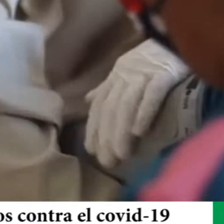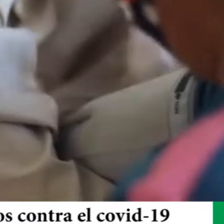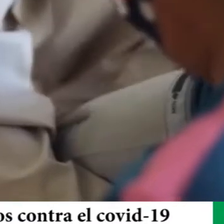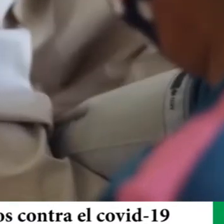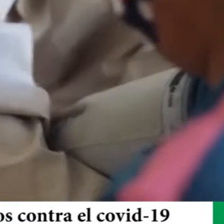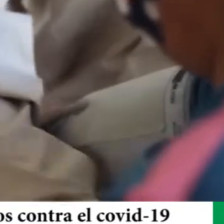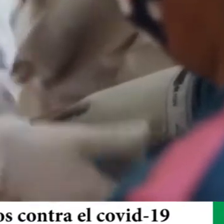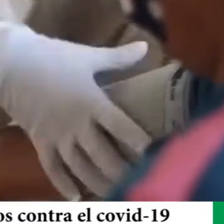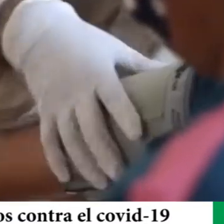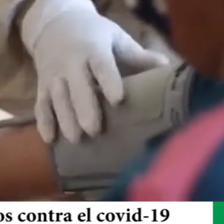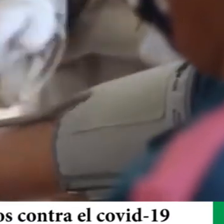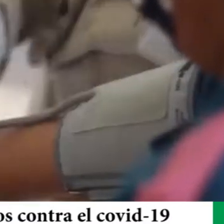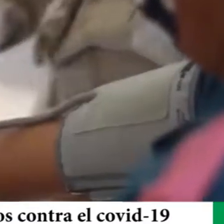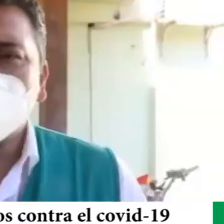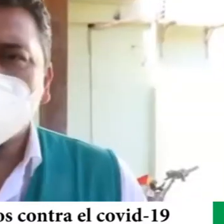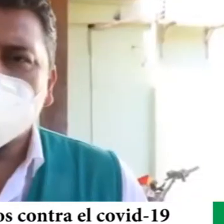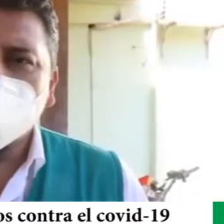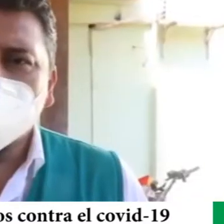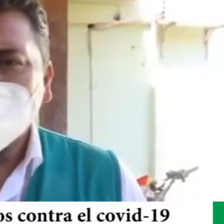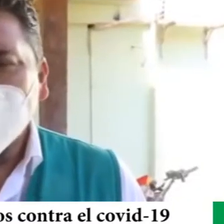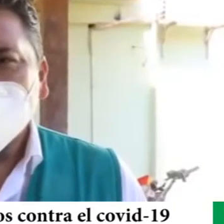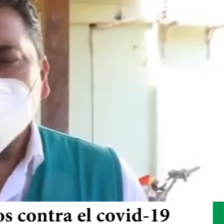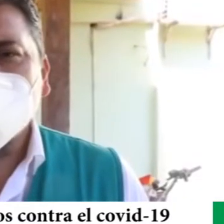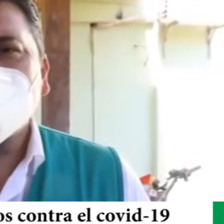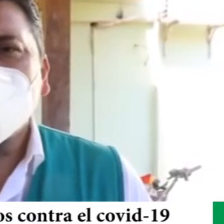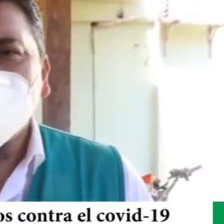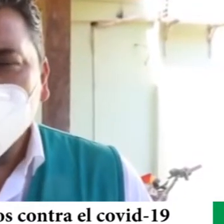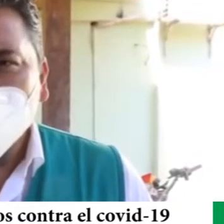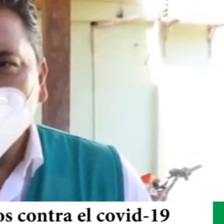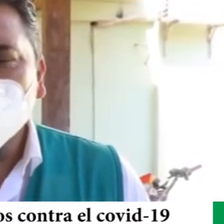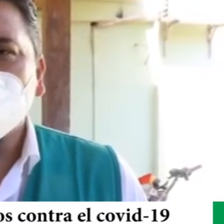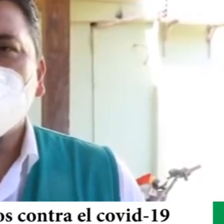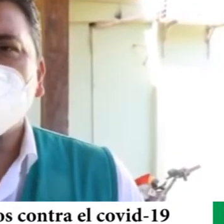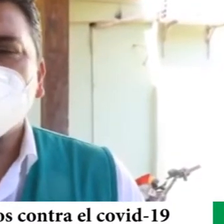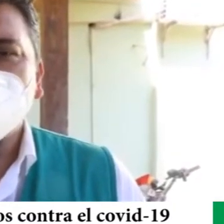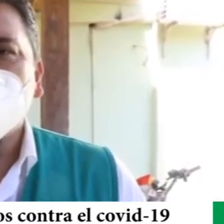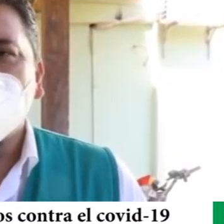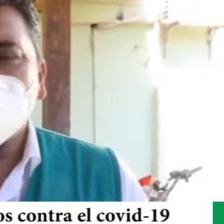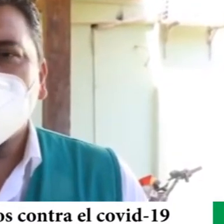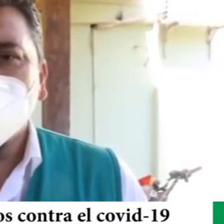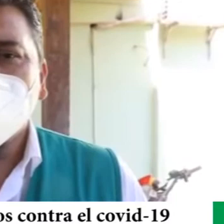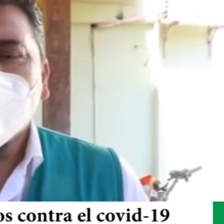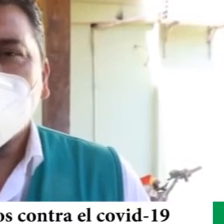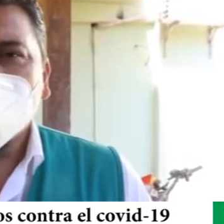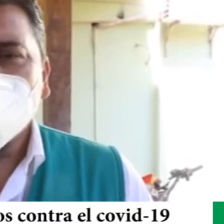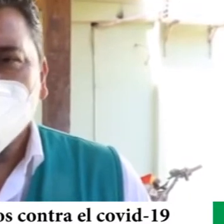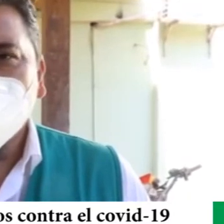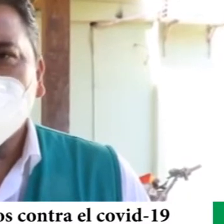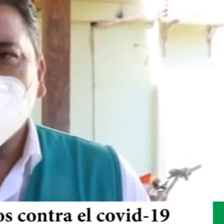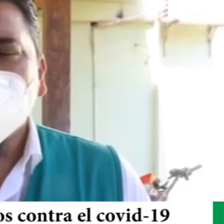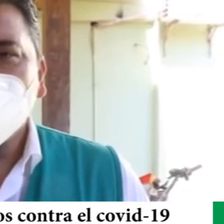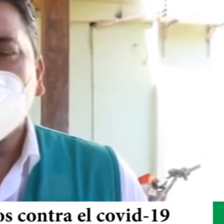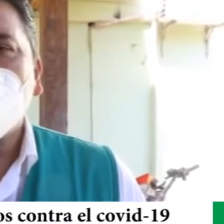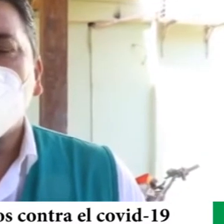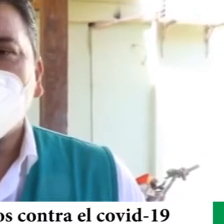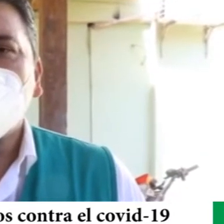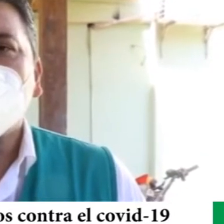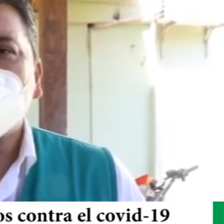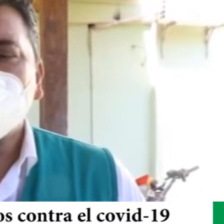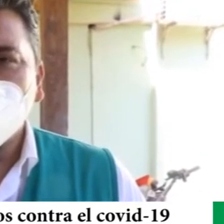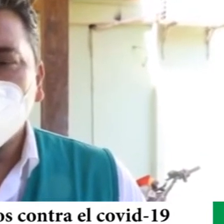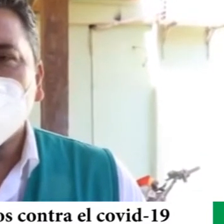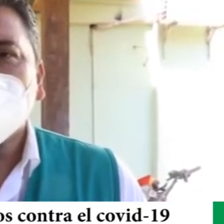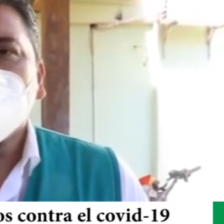ayudar a aquel que más lo necesita. Hoy en este momento nuestro municipio está necesitando muchas cosas, está necesitando bastante atención, bastante ayuda y lo hemos